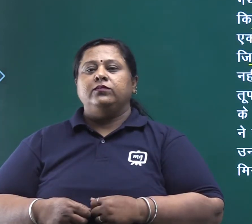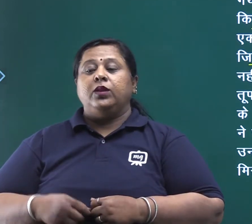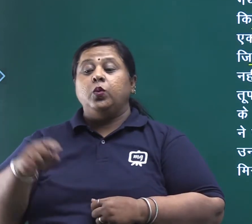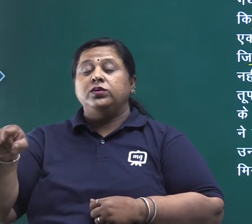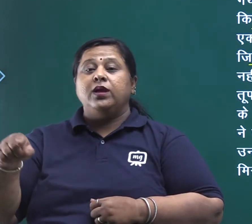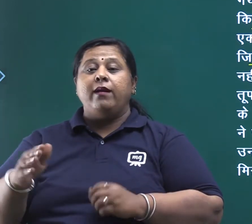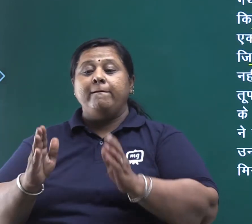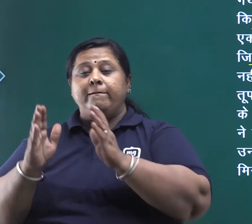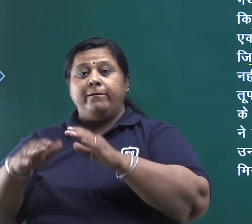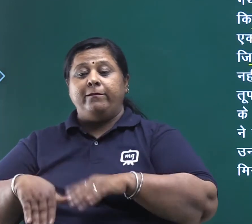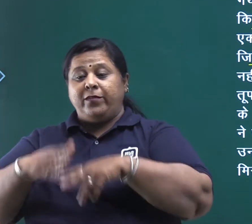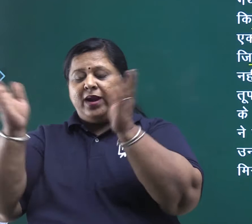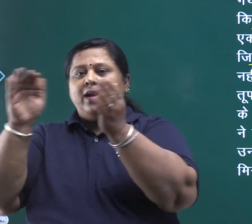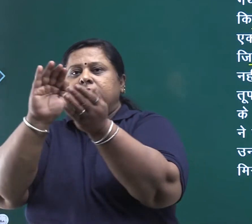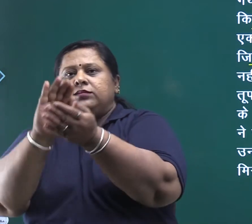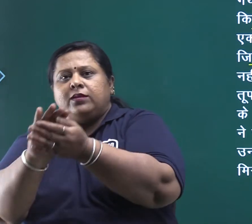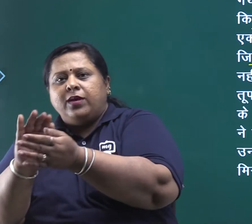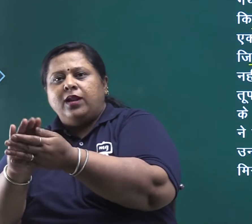उसे पेड़ ने संभाला था।